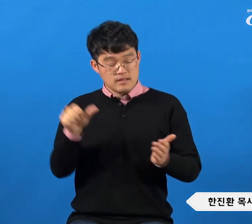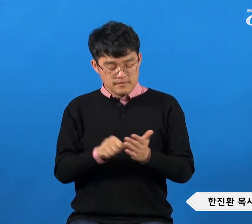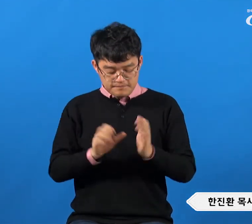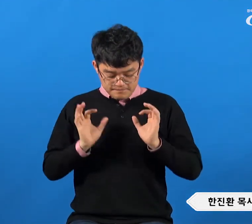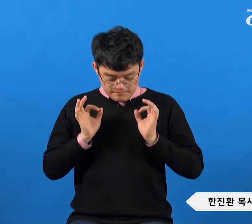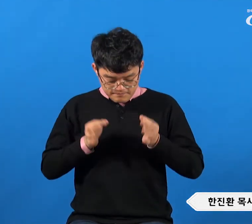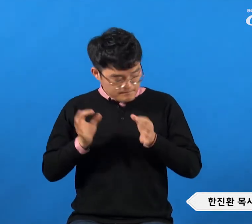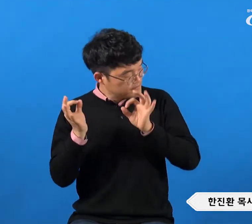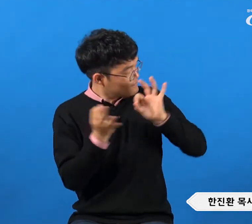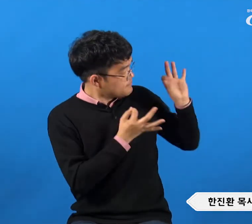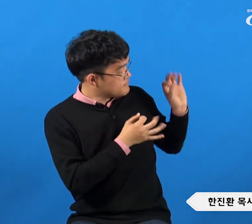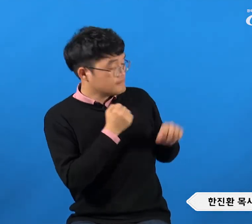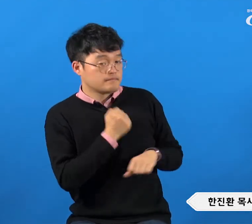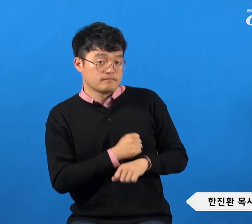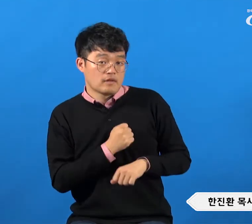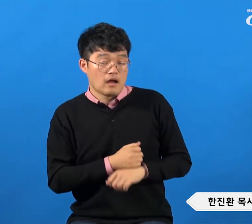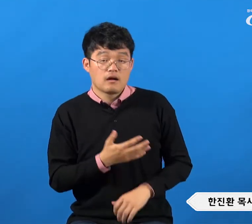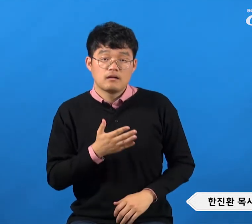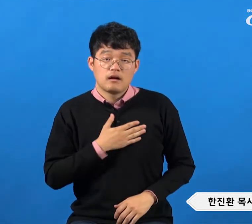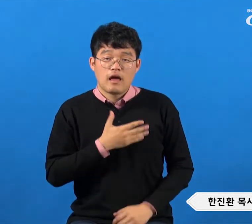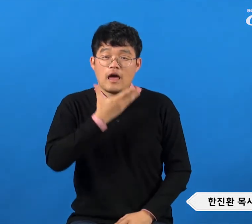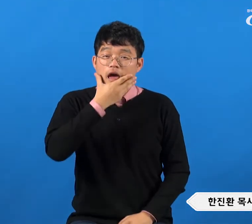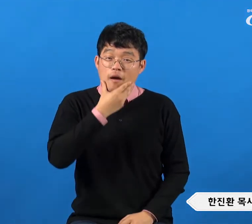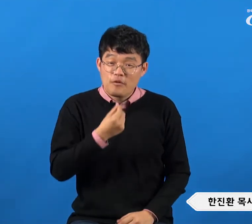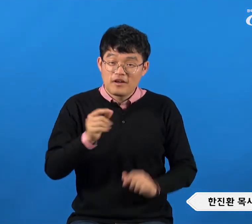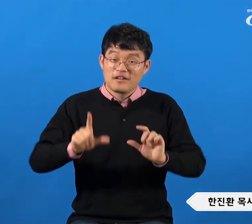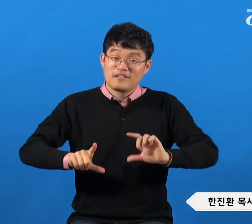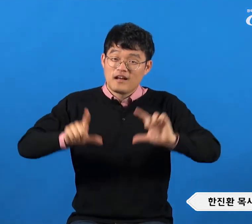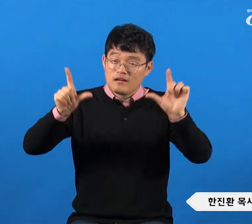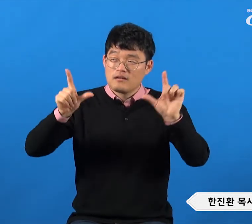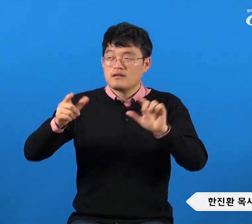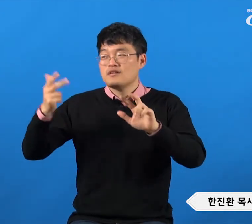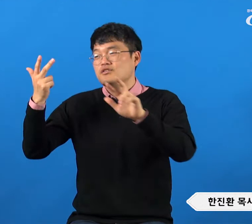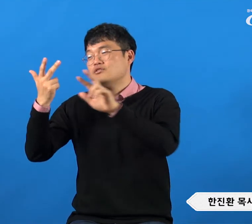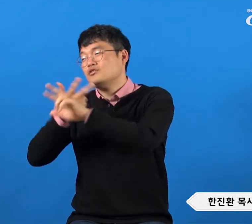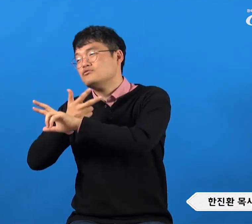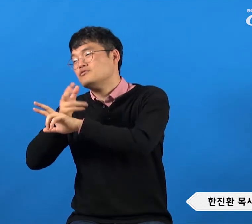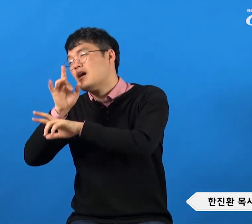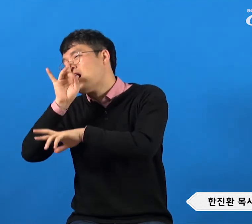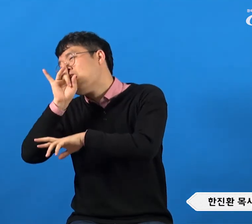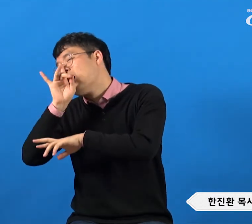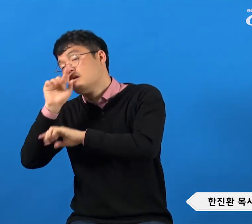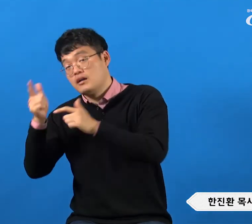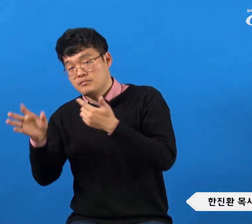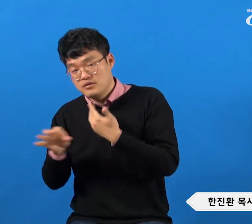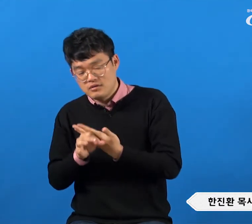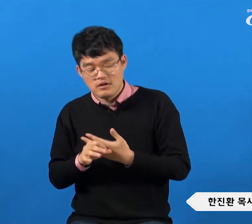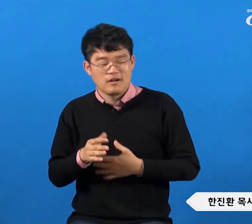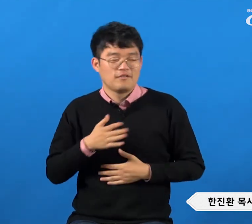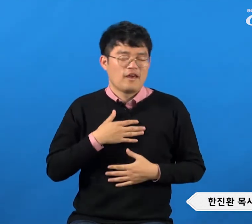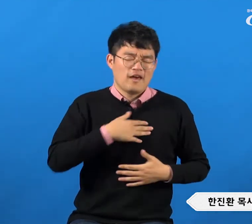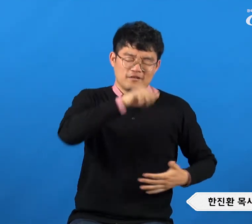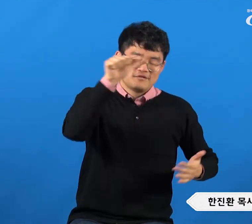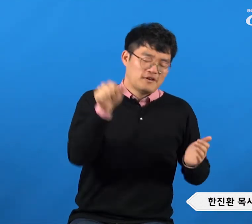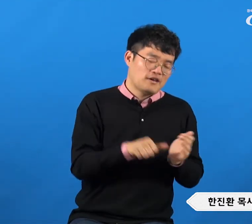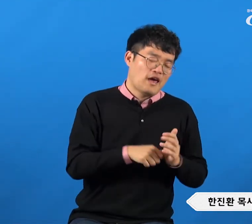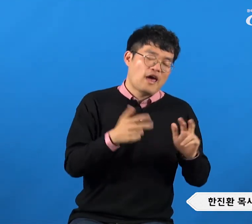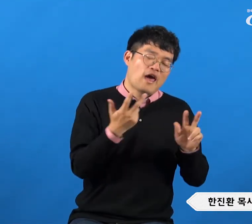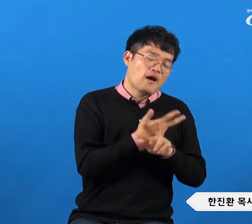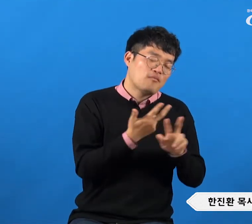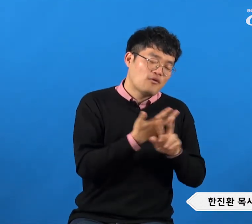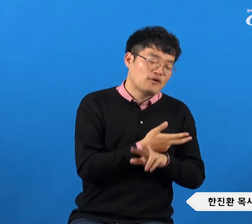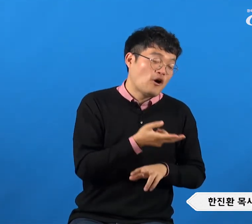돌아보면서 나에게 행복했던 날은 채 일주일도 되지 않는다, 그러시겠습니까? 내